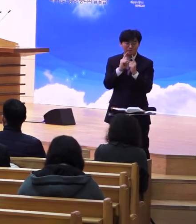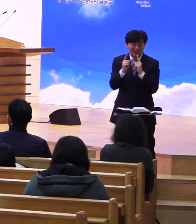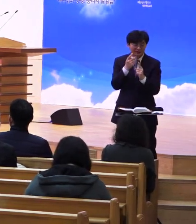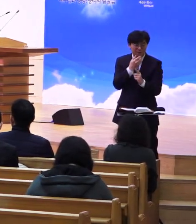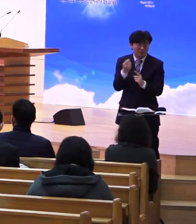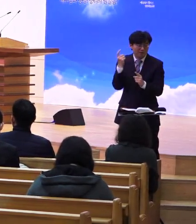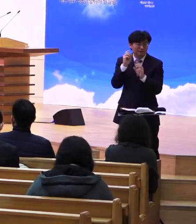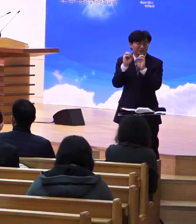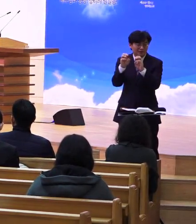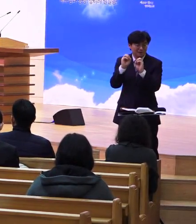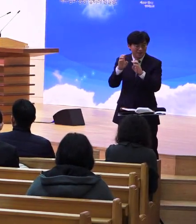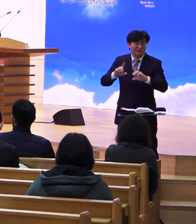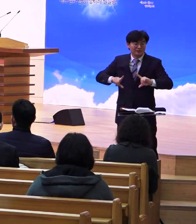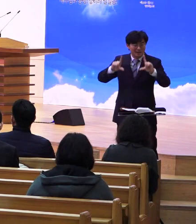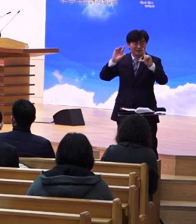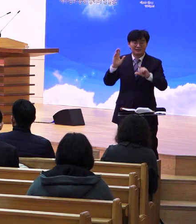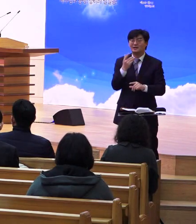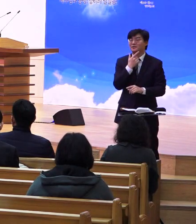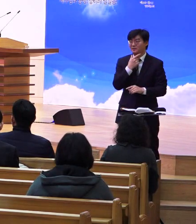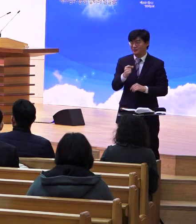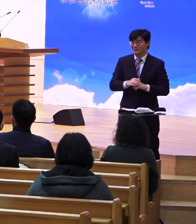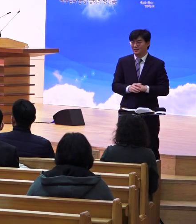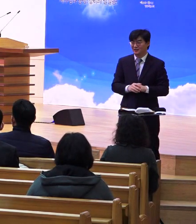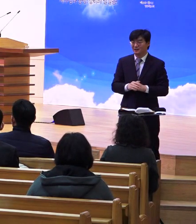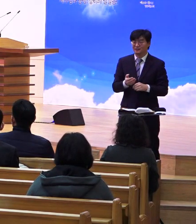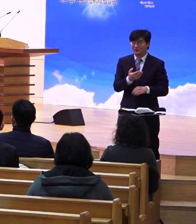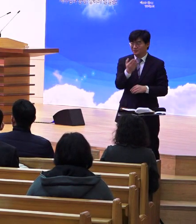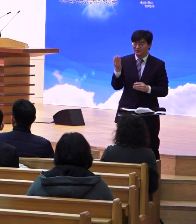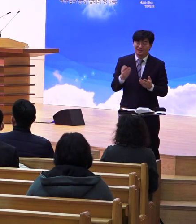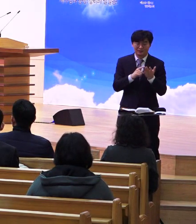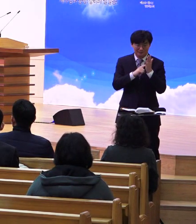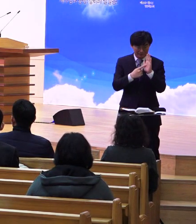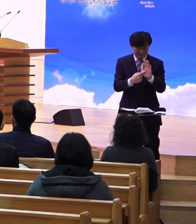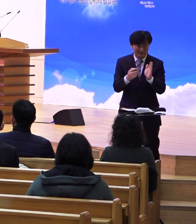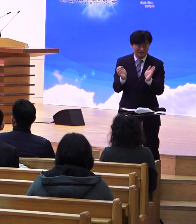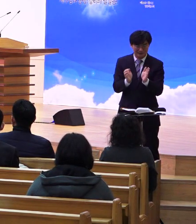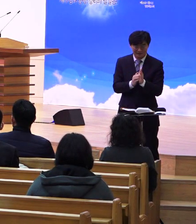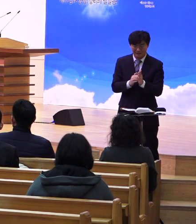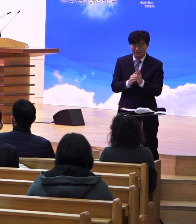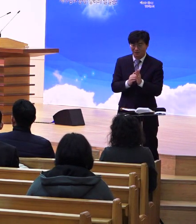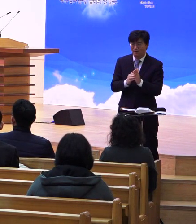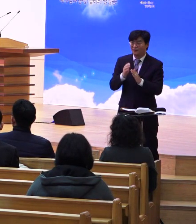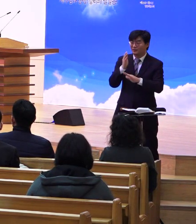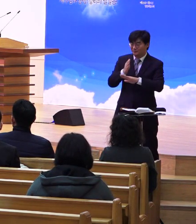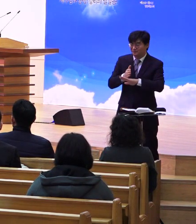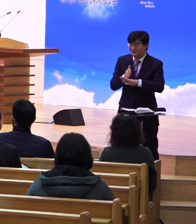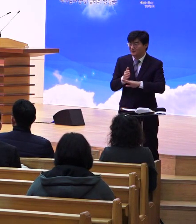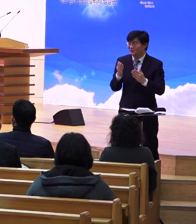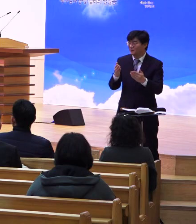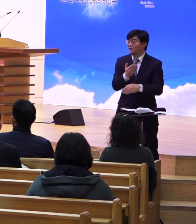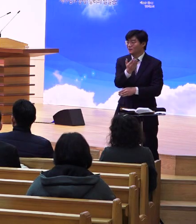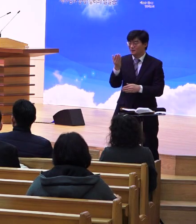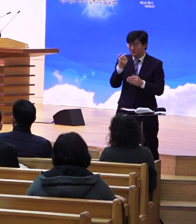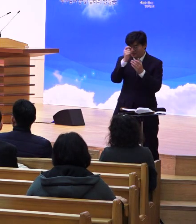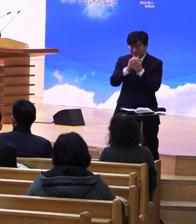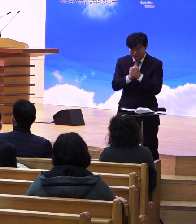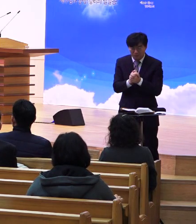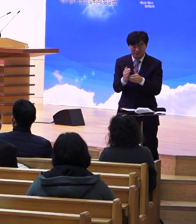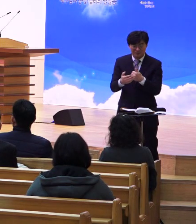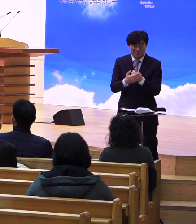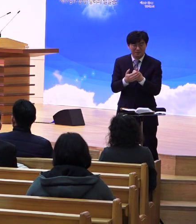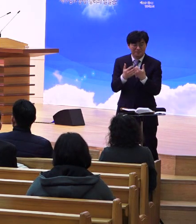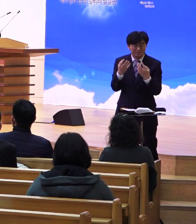말씀을 전하고 싶어서 부족하지만 여러분에게 섰습니다. 이 귀한 기회 주신 것 다시 한번 감사드리고요. 여러분의 기도와 응원 너무나